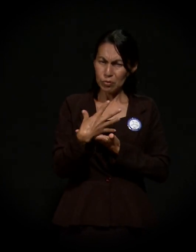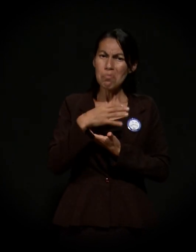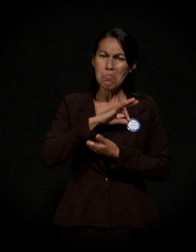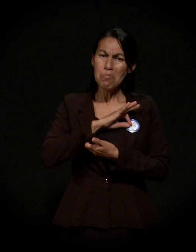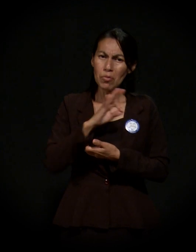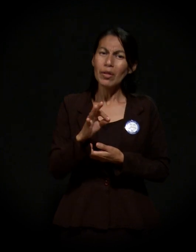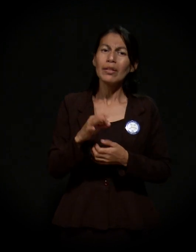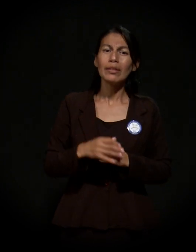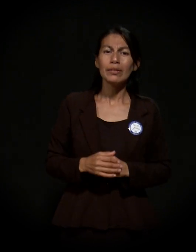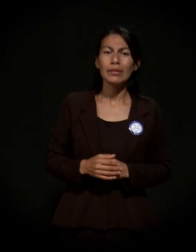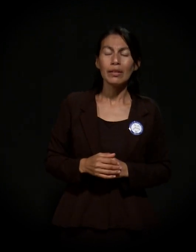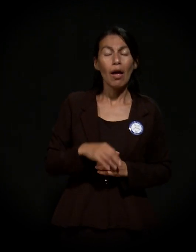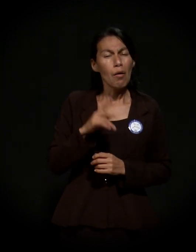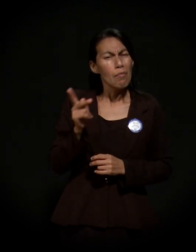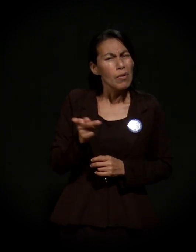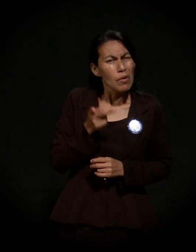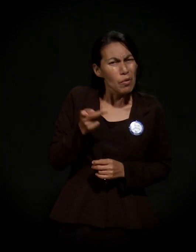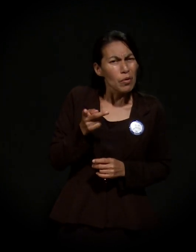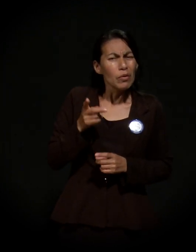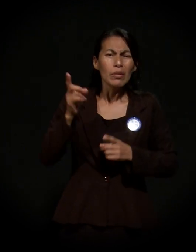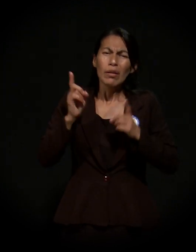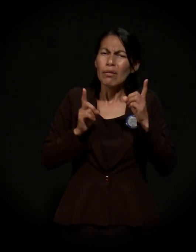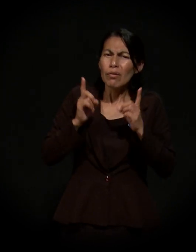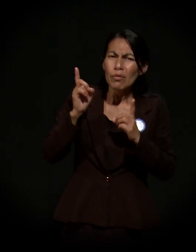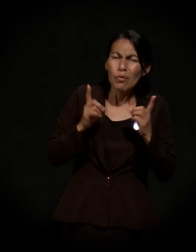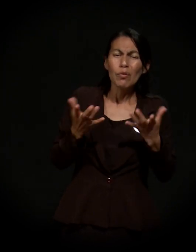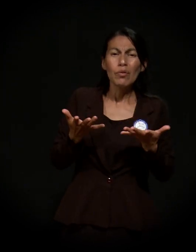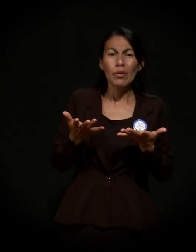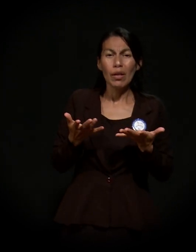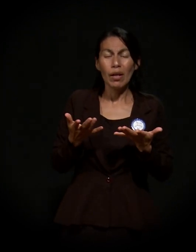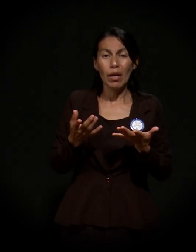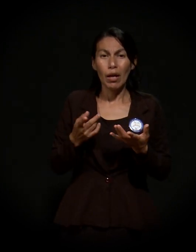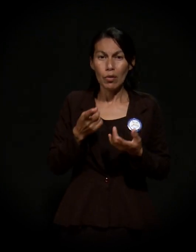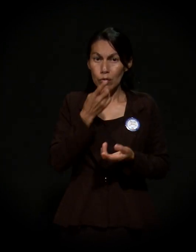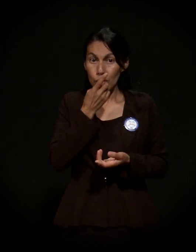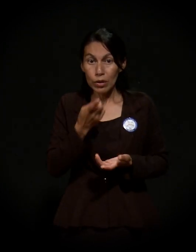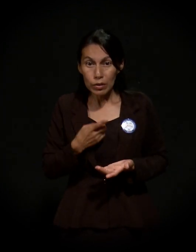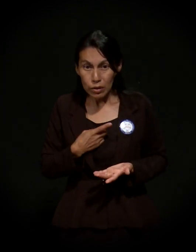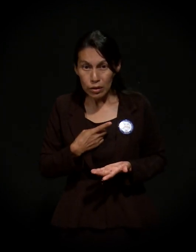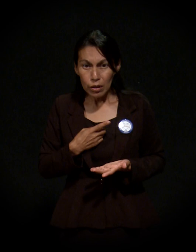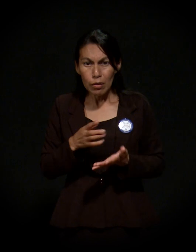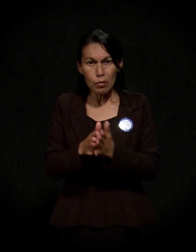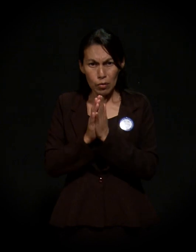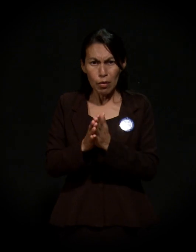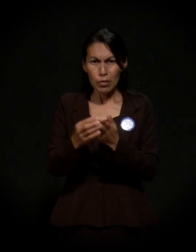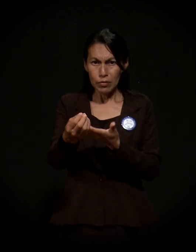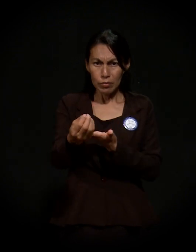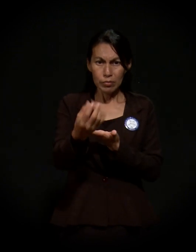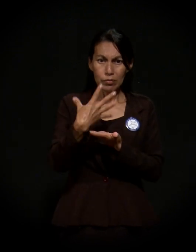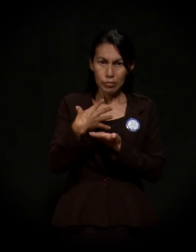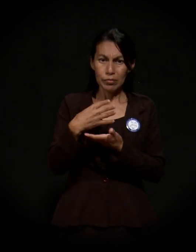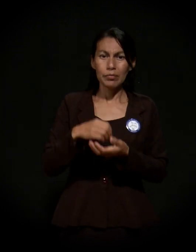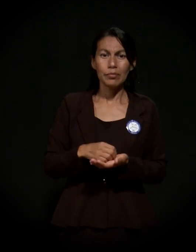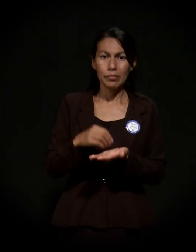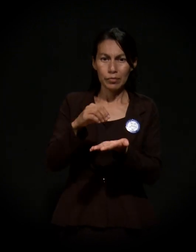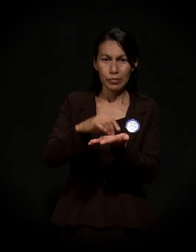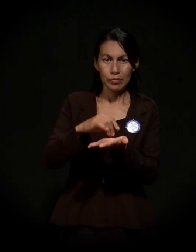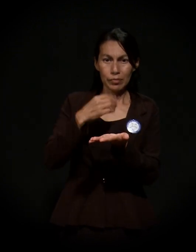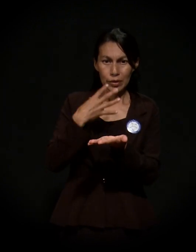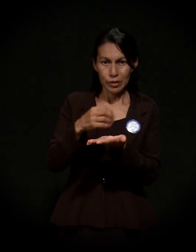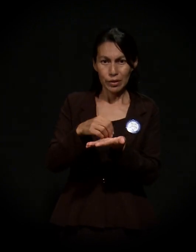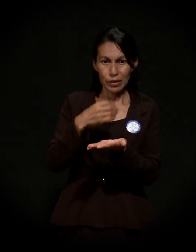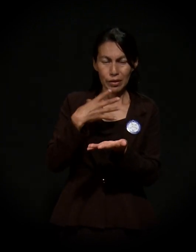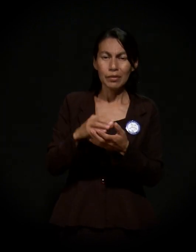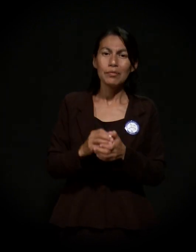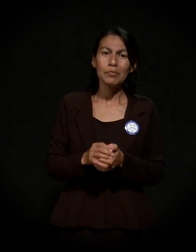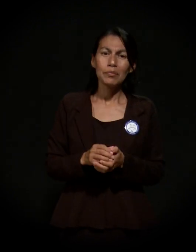orar, si tienes algún comentario, déjenoslo saber a través de estos medios que